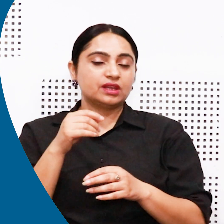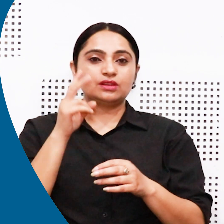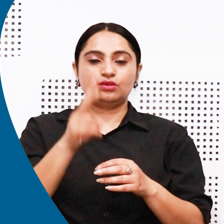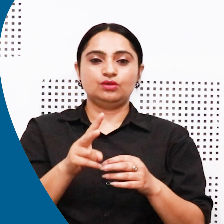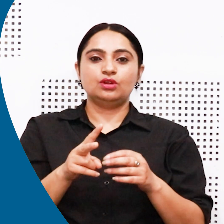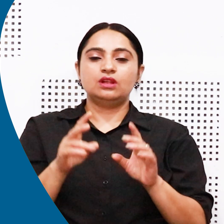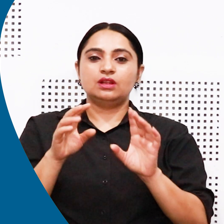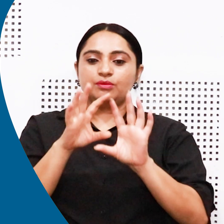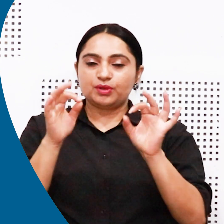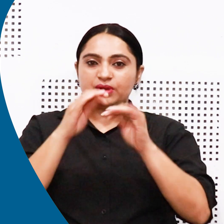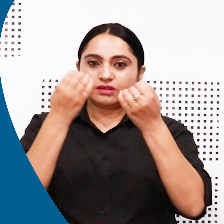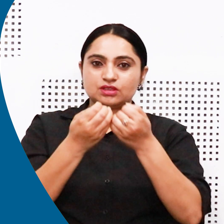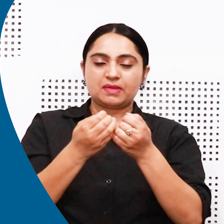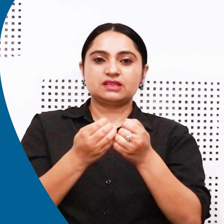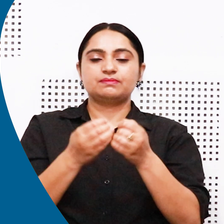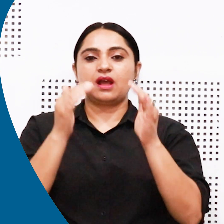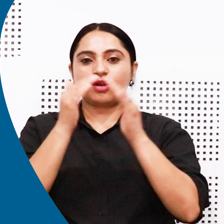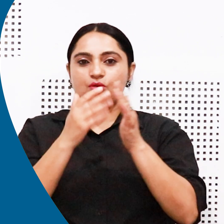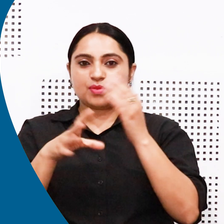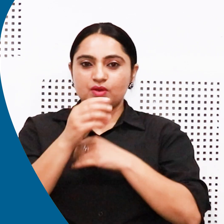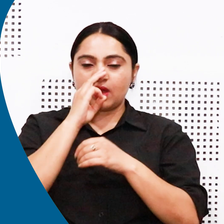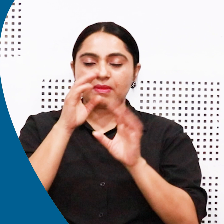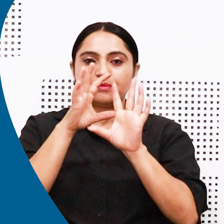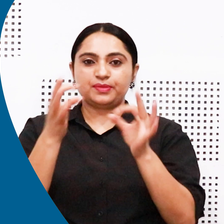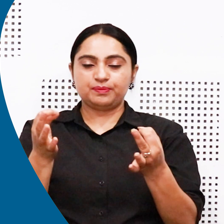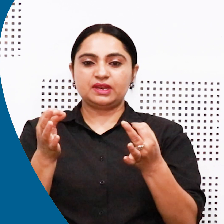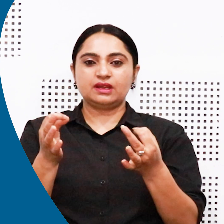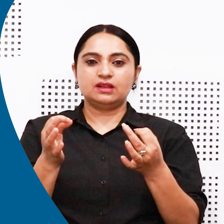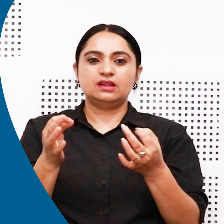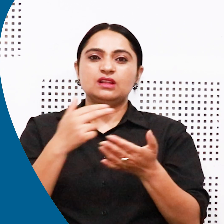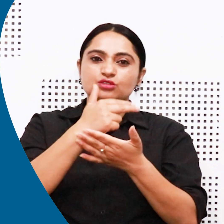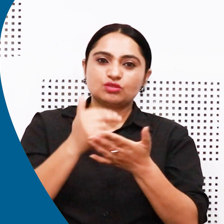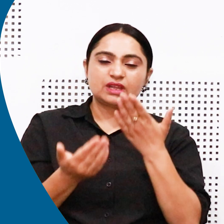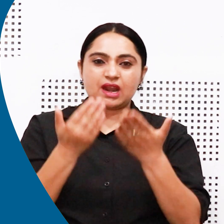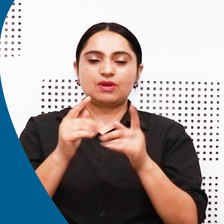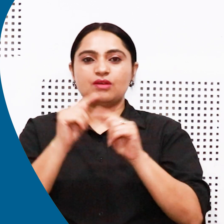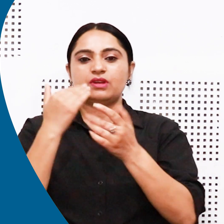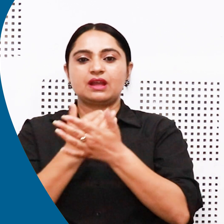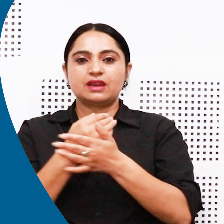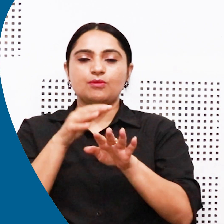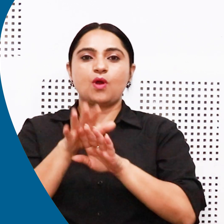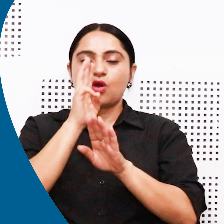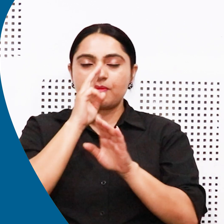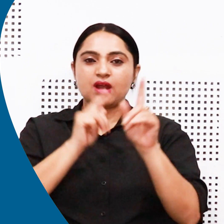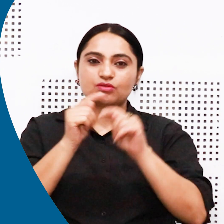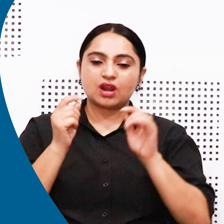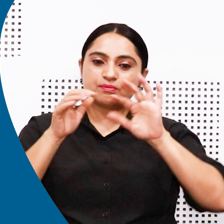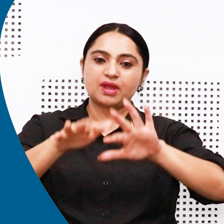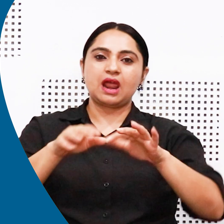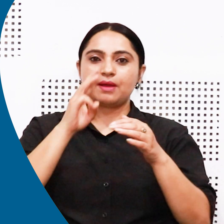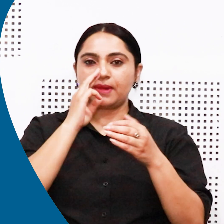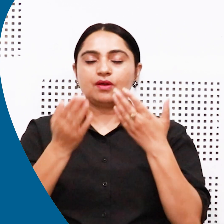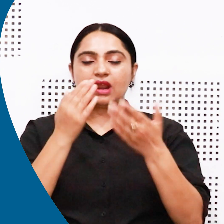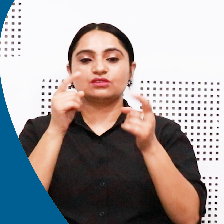विभिन्न समाजमा, टोलमा, घर परिवारमा र विभिन्न चौतारा होला अथवा कुनै कार्यक्रमहरूमा अथवा कुनै भेला